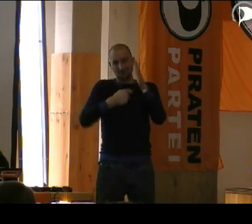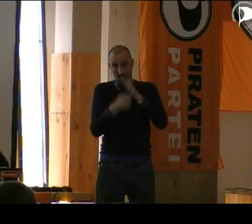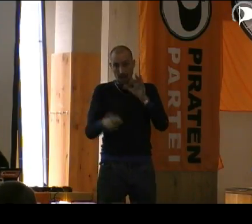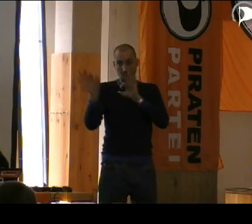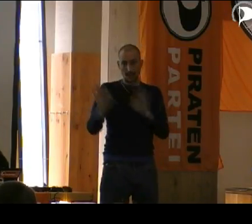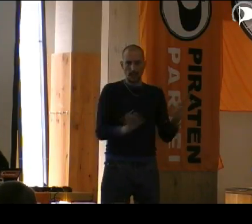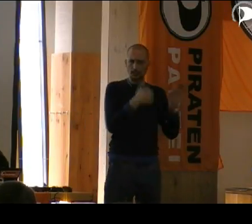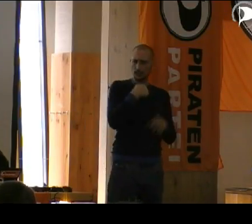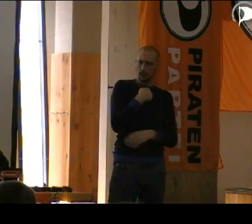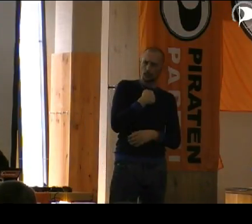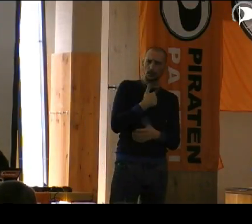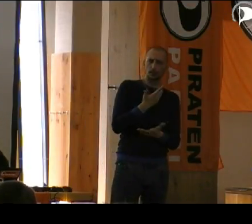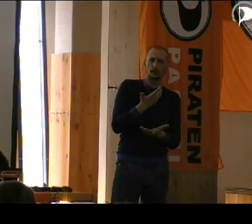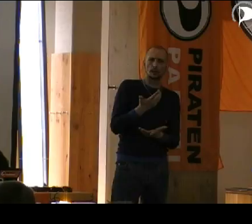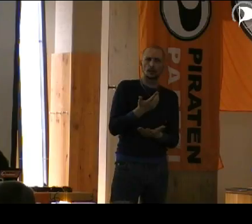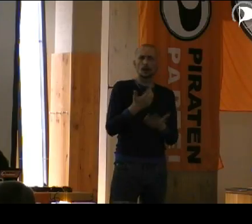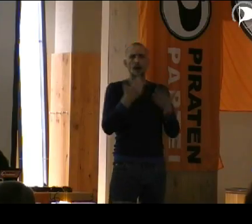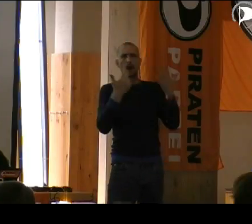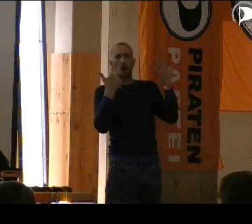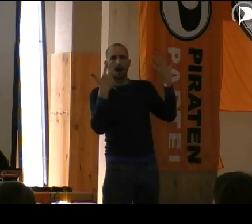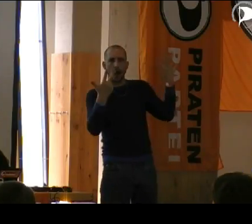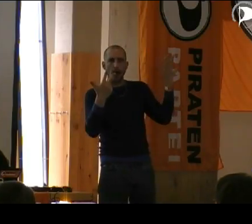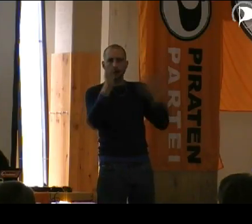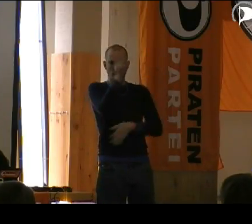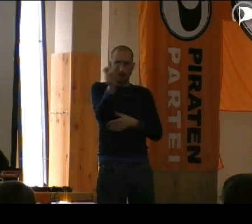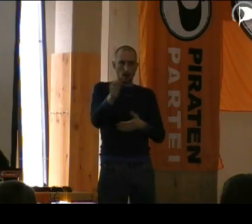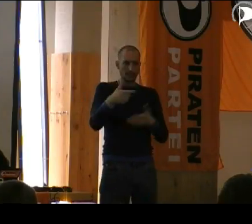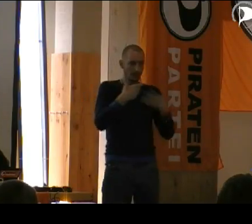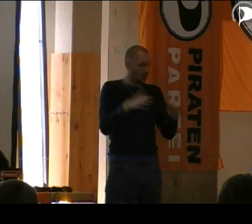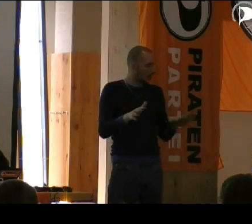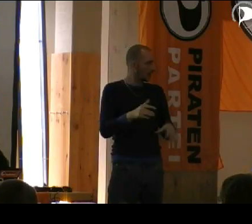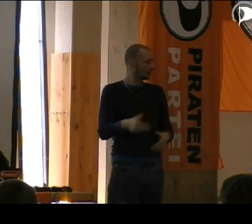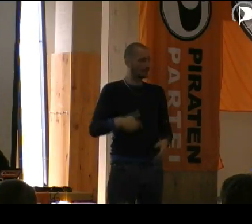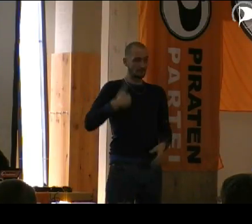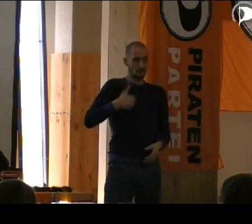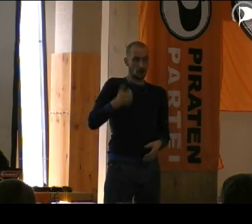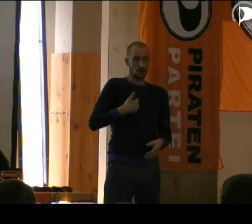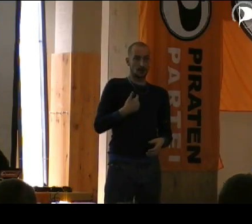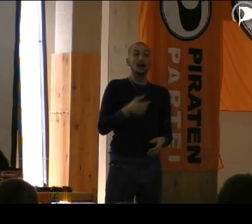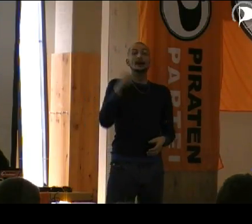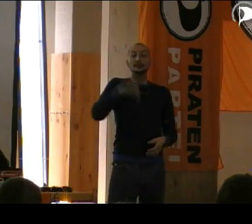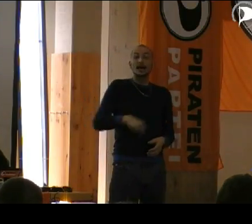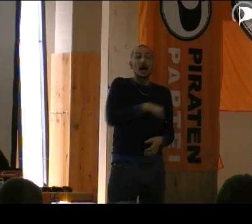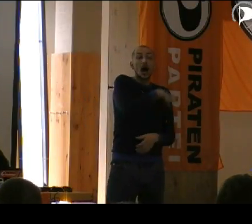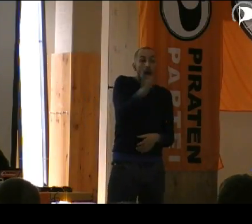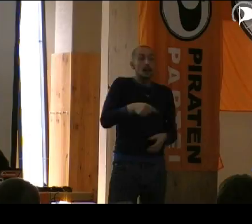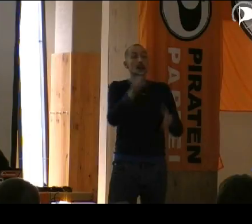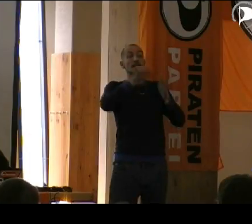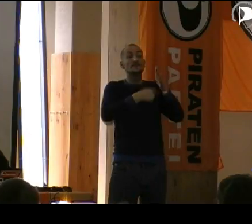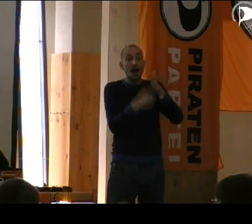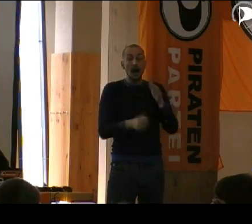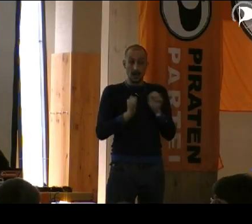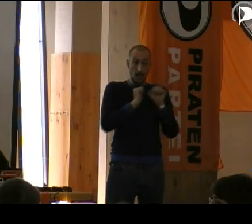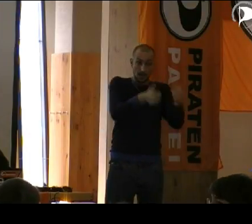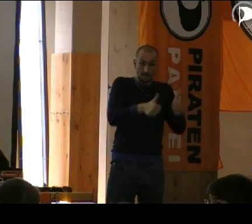würde mich über von heute freuen ein hat sich eingebettet bitte alle die es war eine über sich gemeldet haben vorab